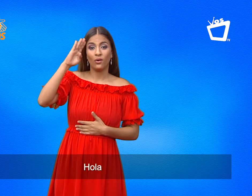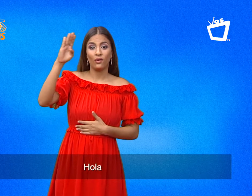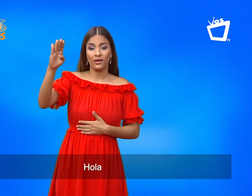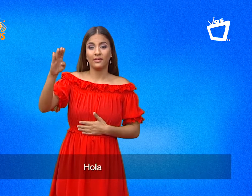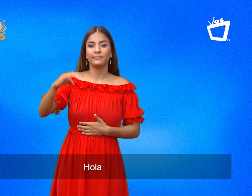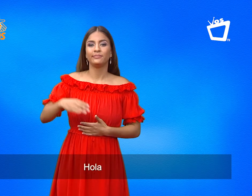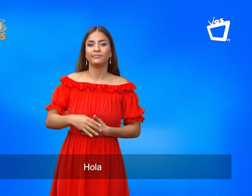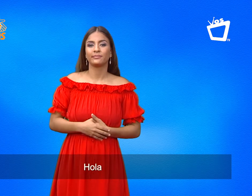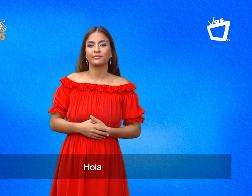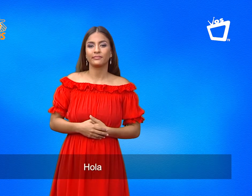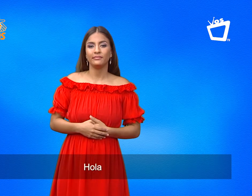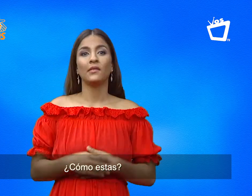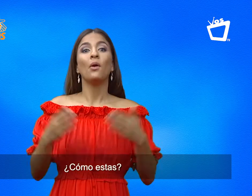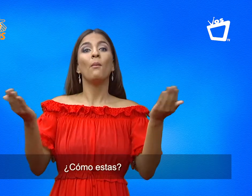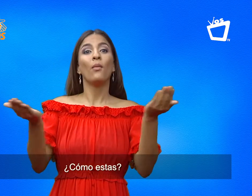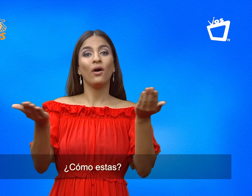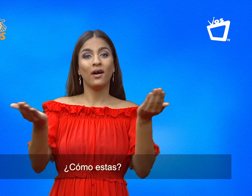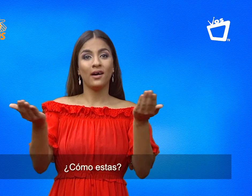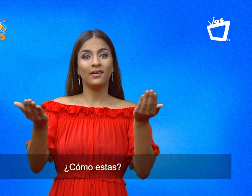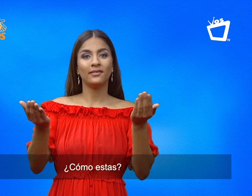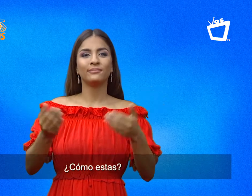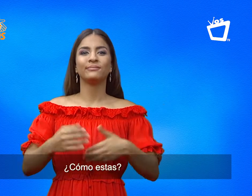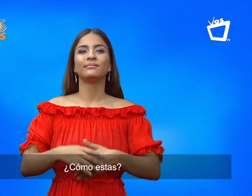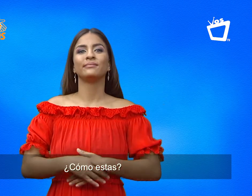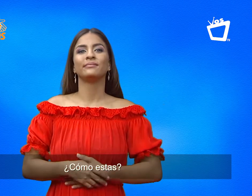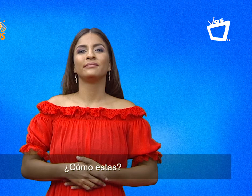hola cómo estás